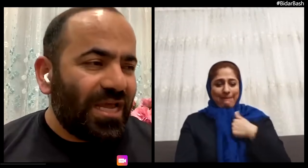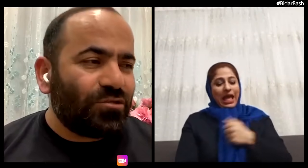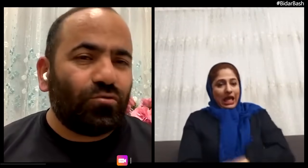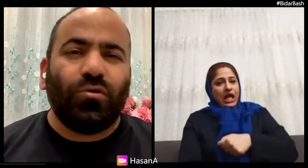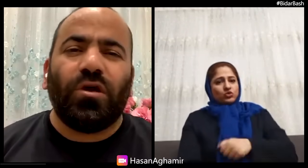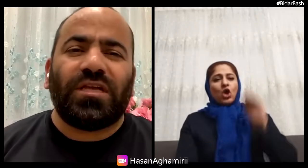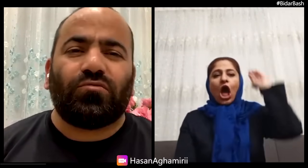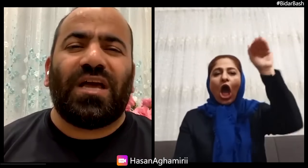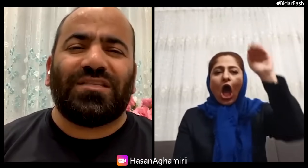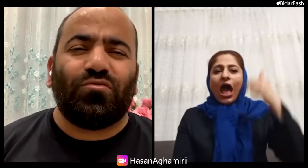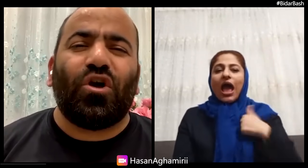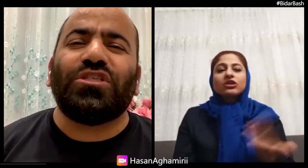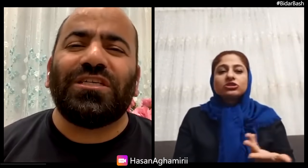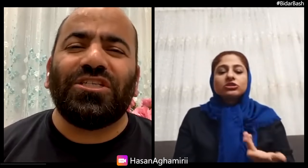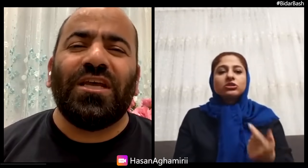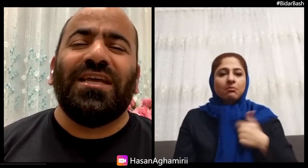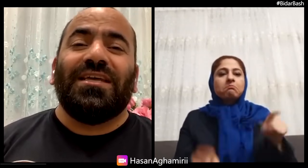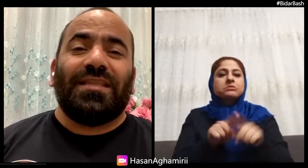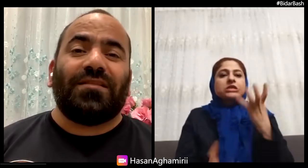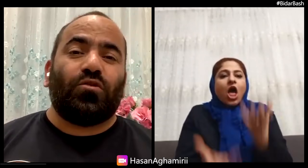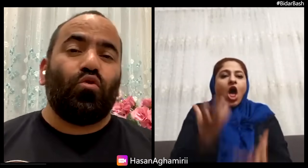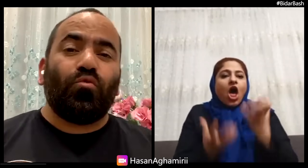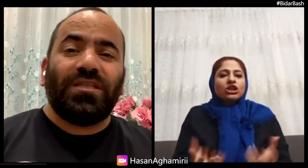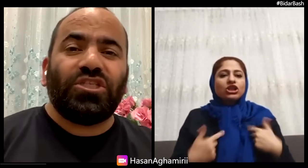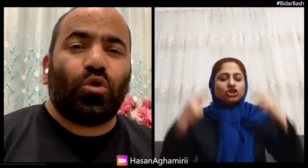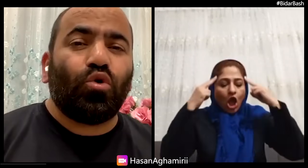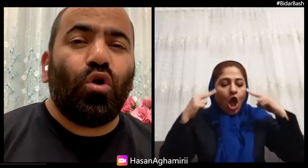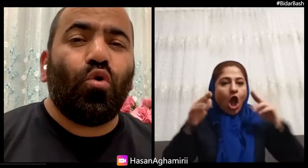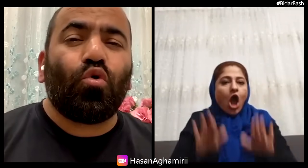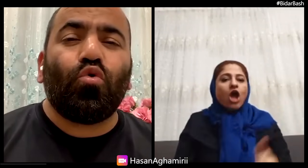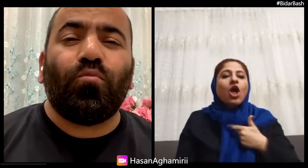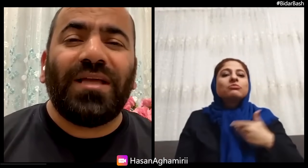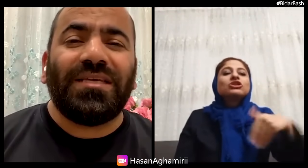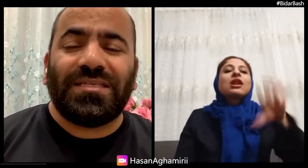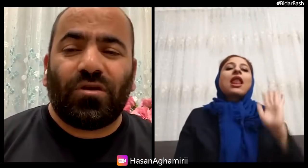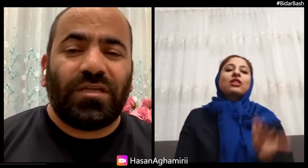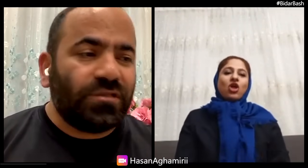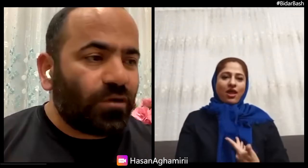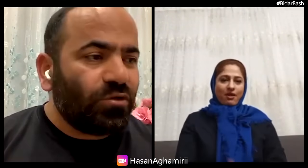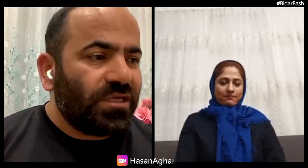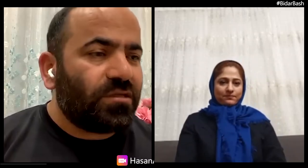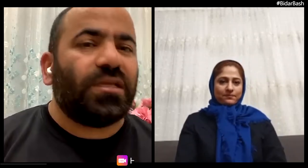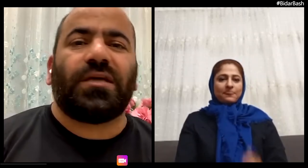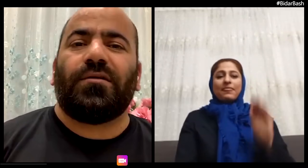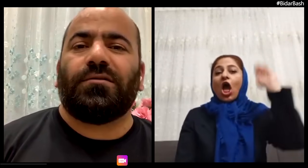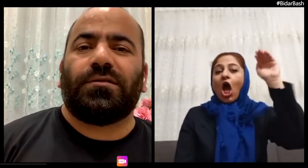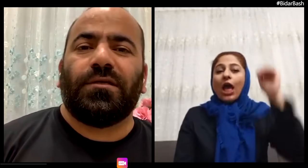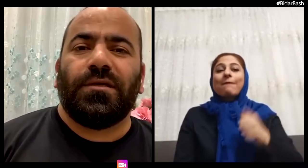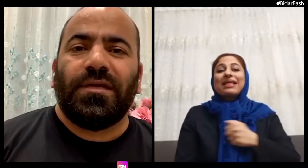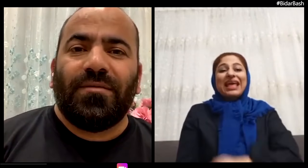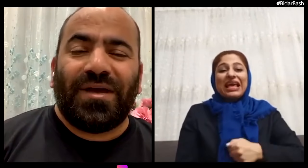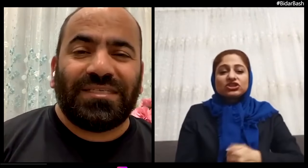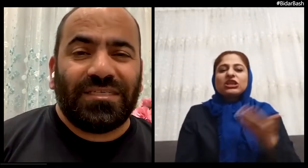میگیره. الحسود و لا یسود، حسود آسایش نداره. عقوبتش اینه، خدا عقوبت حسادت رو در خود حسادت قرار